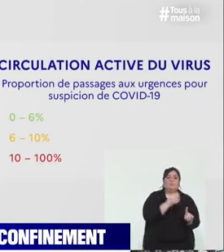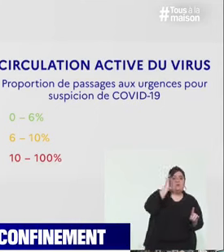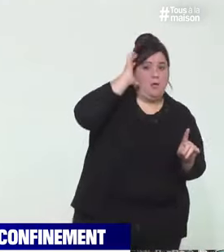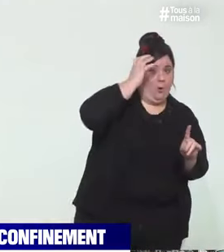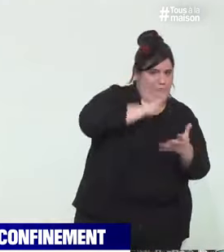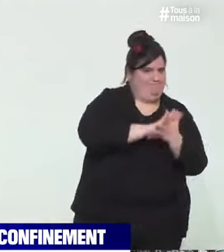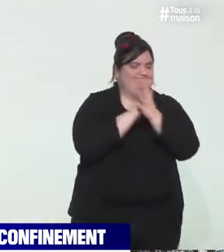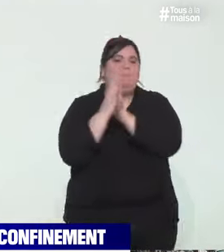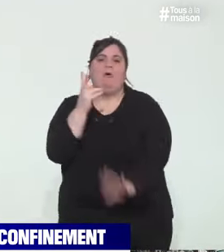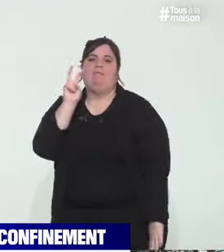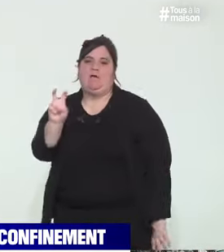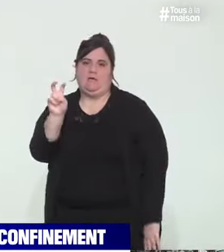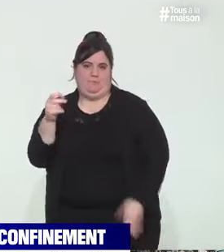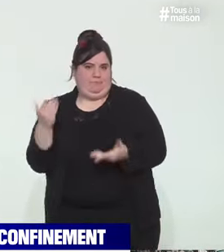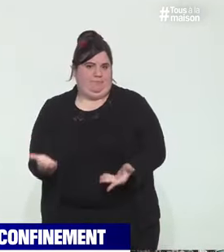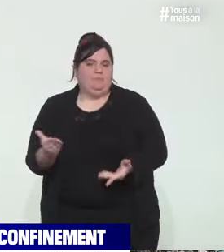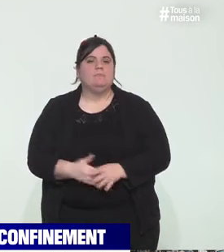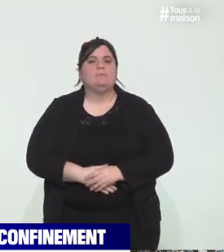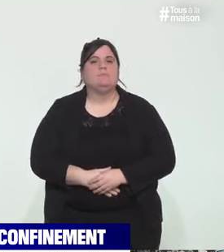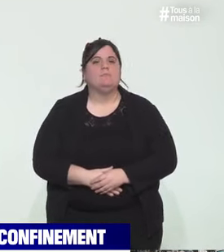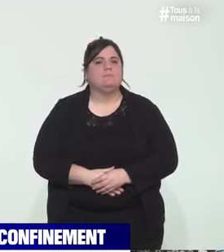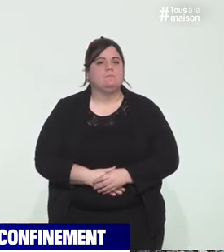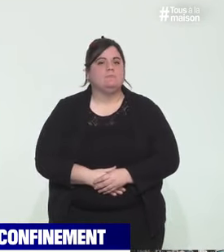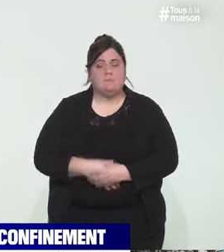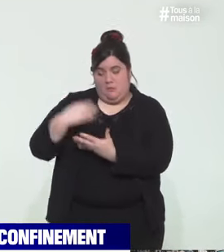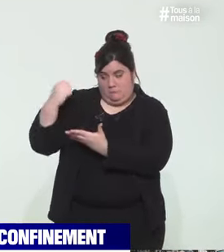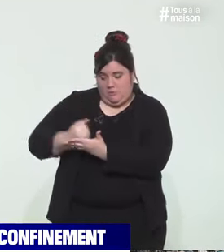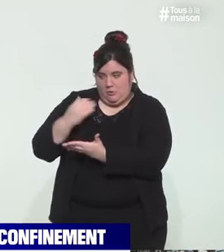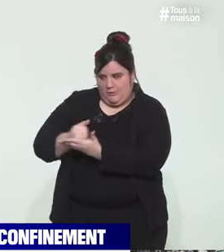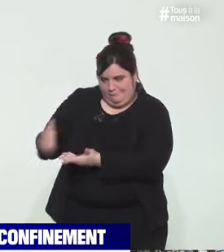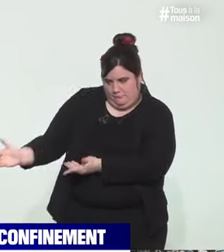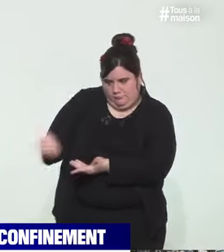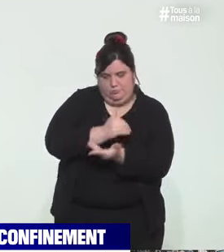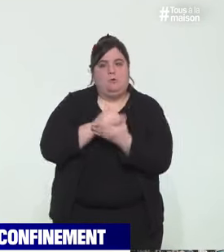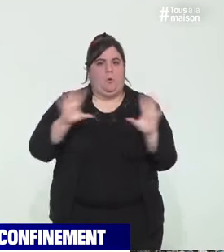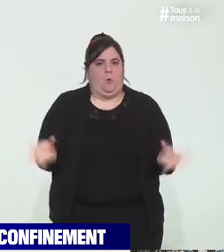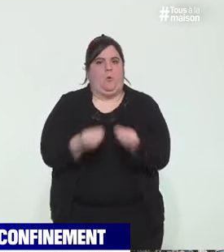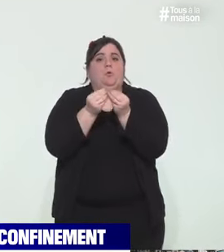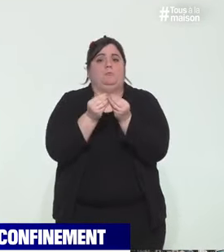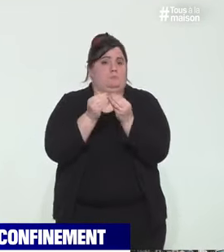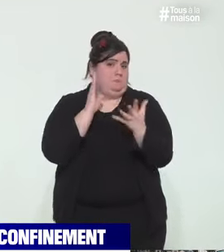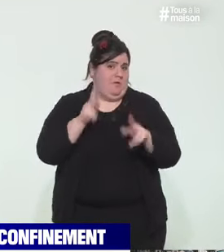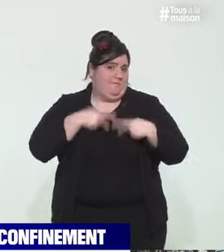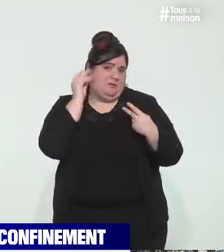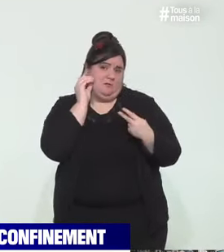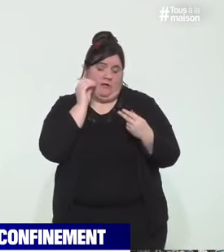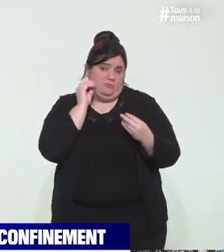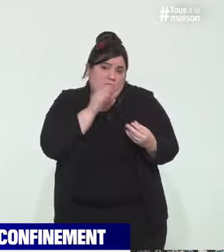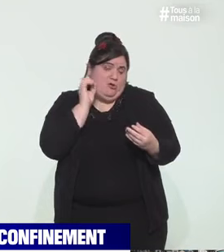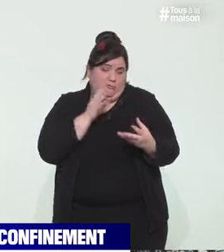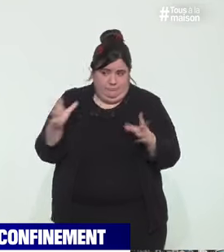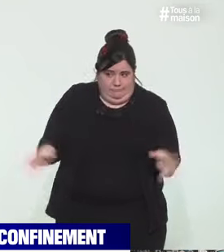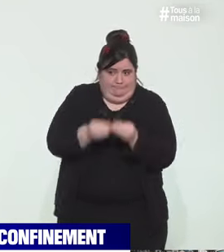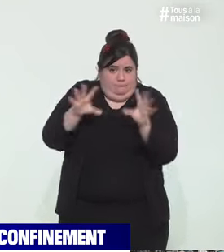vert. Les données utilisées sont aussi publiées quotidiennement sur le site data.gouv.fr, je vous le disais. Elles sont